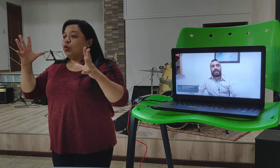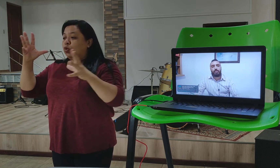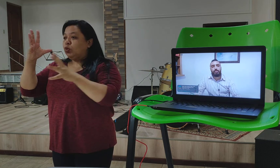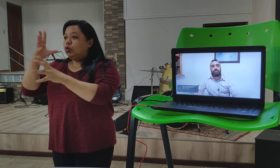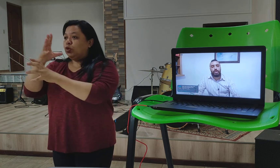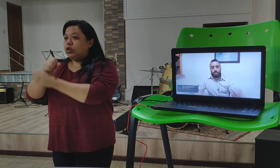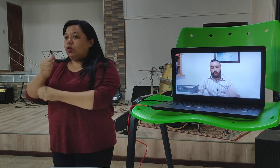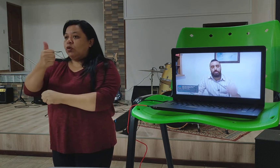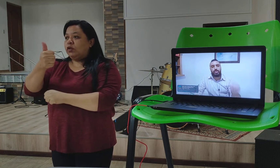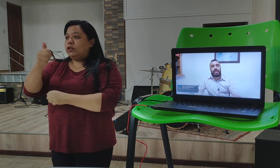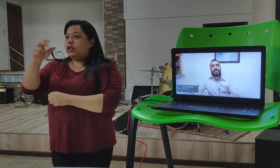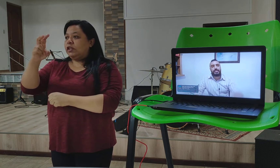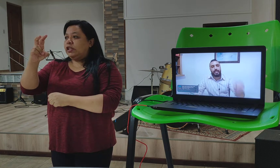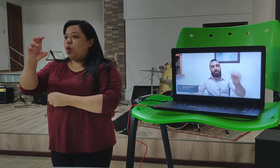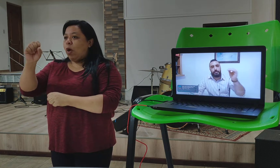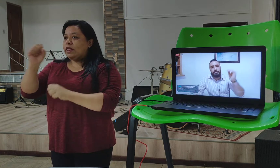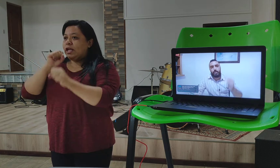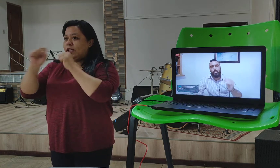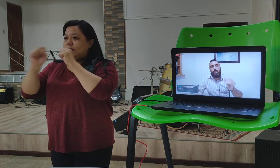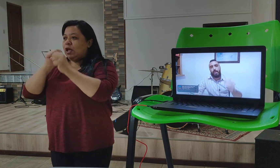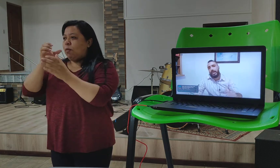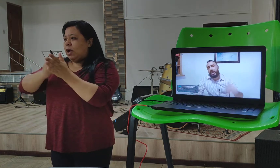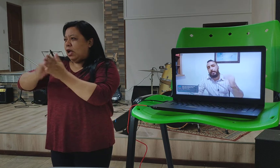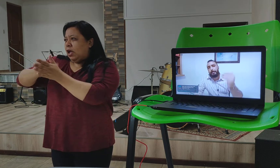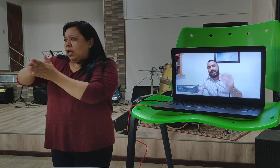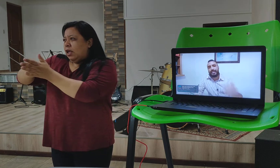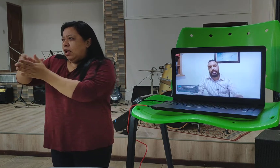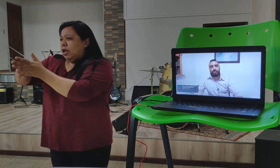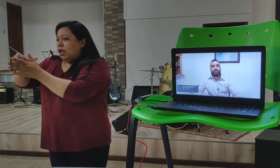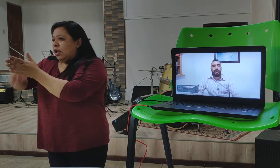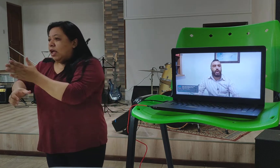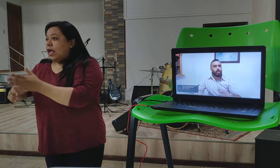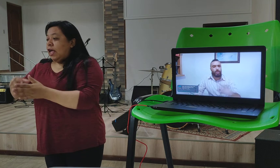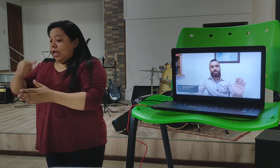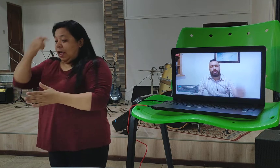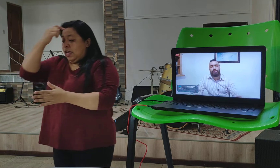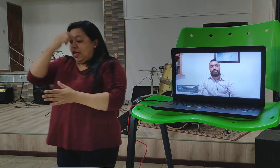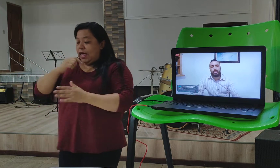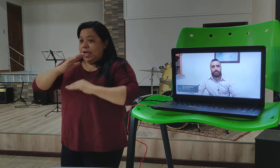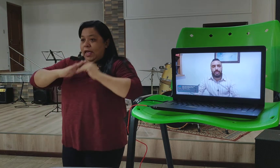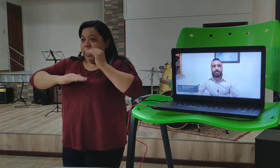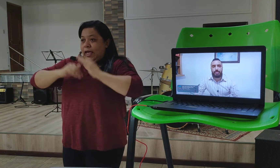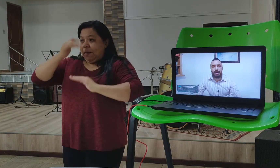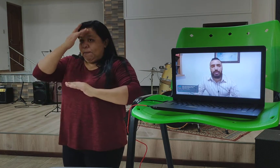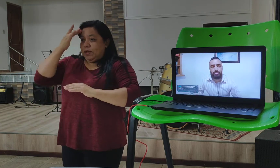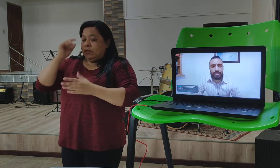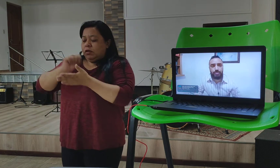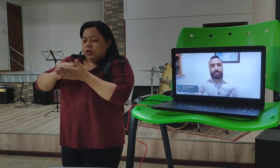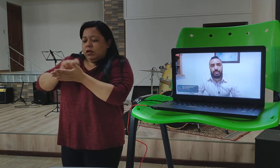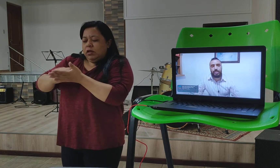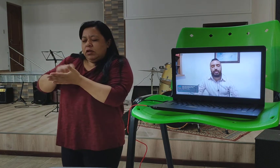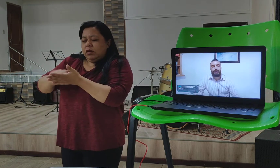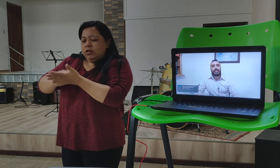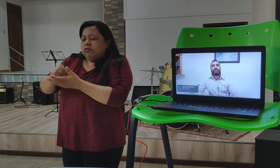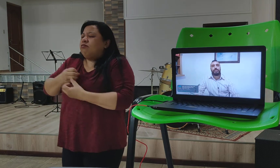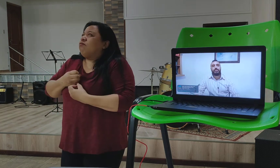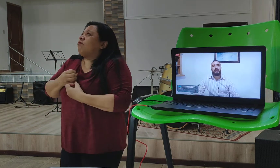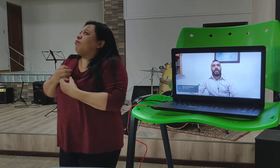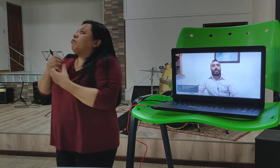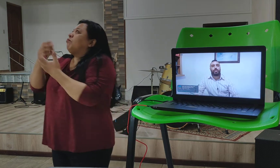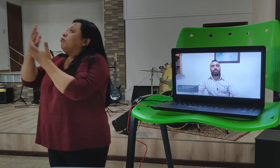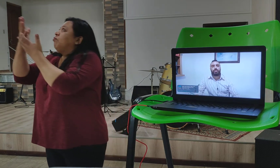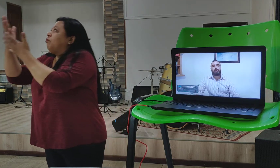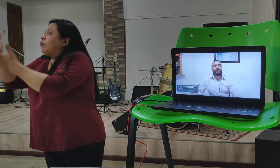150 salmos, todos eles são do homem para Deus. Todos os outros livros da Bíblia, eu não sei se você já tinha notado